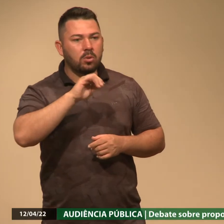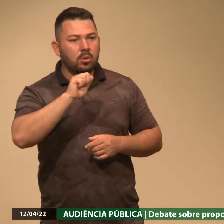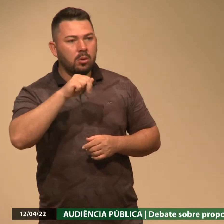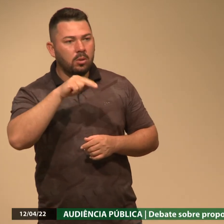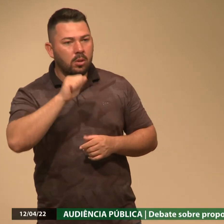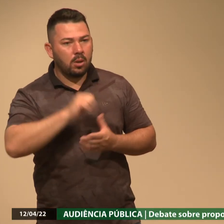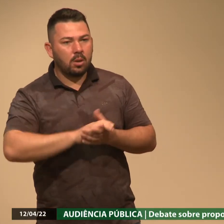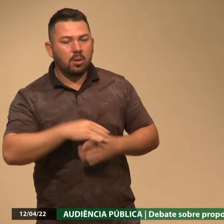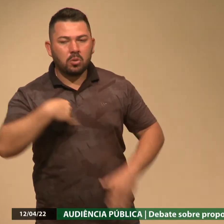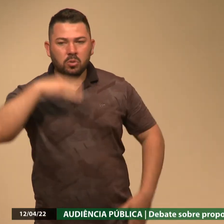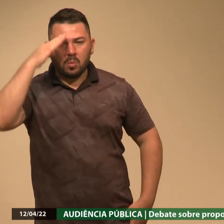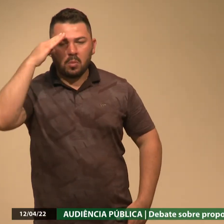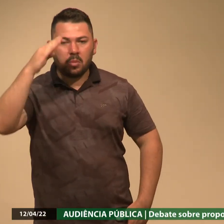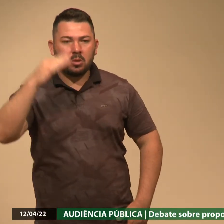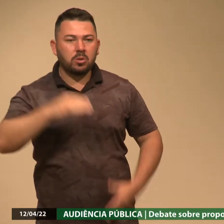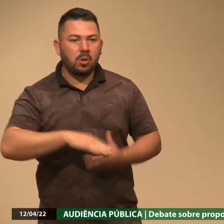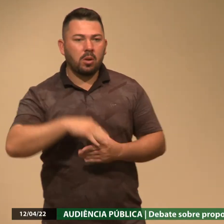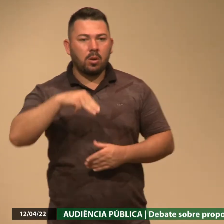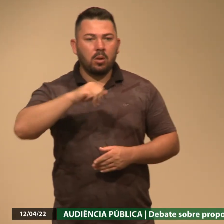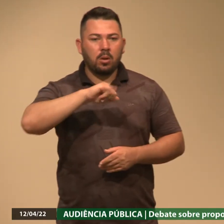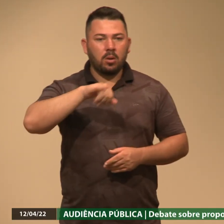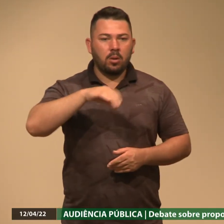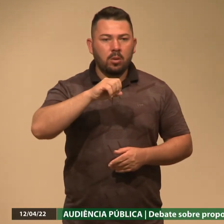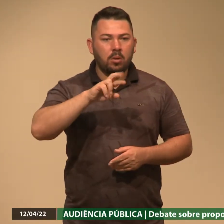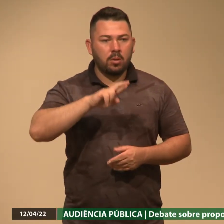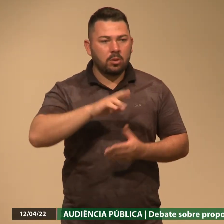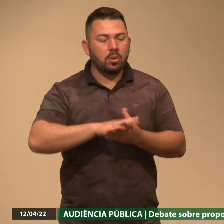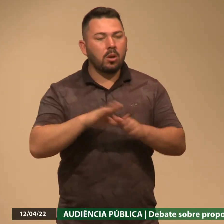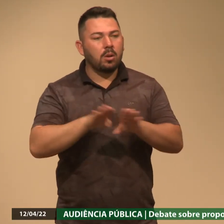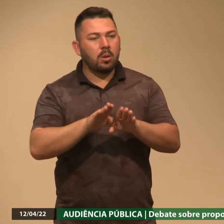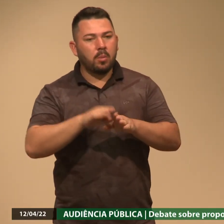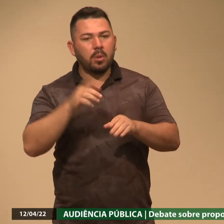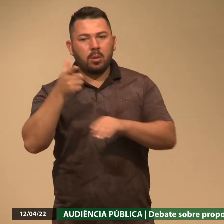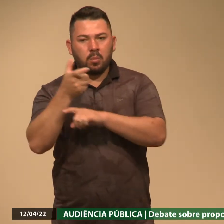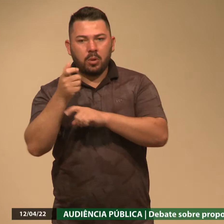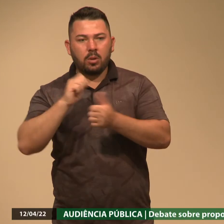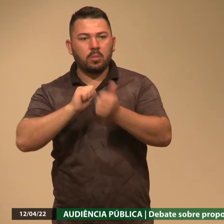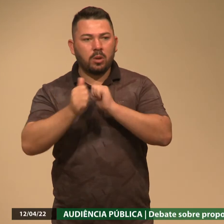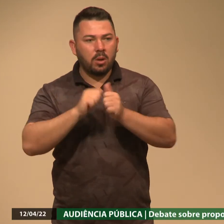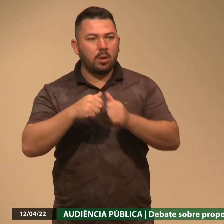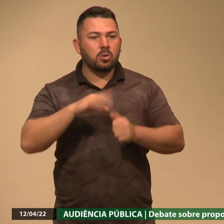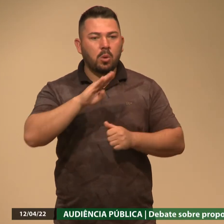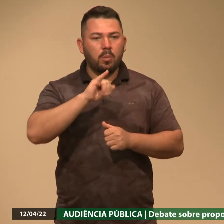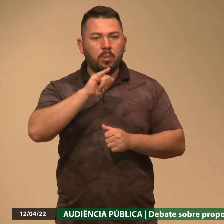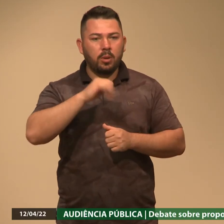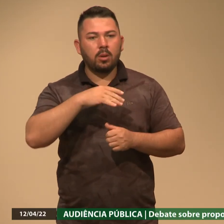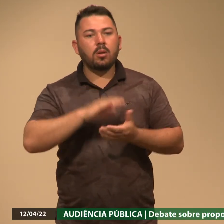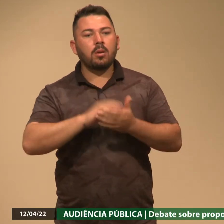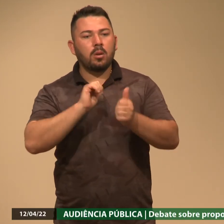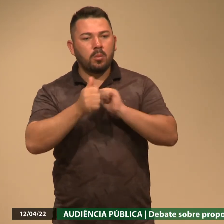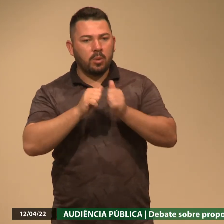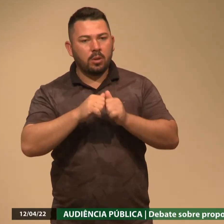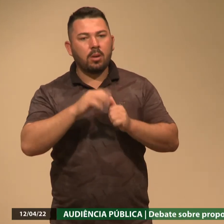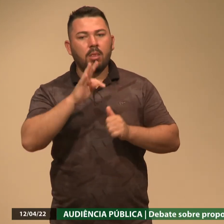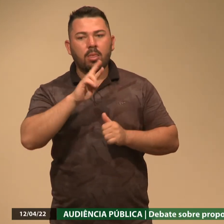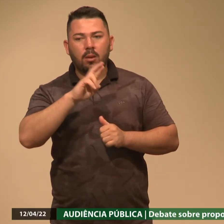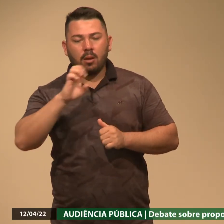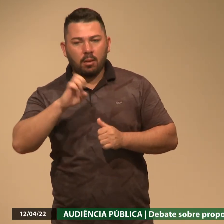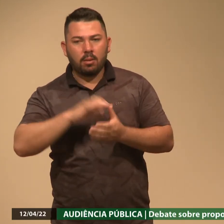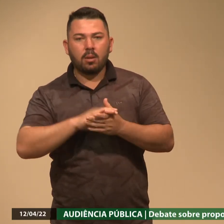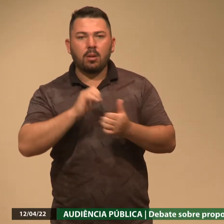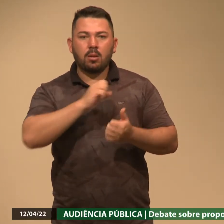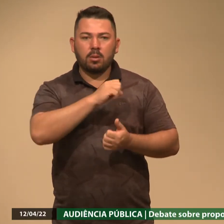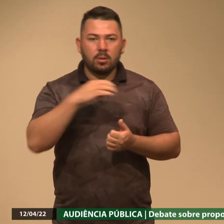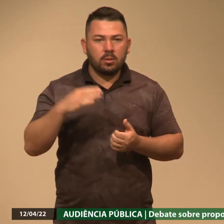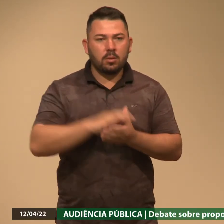o Major da Polícia Militar só também atirador esportiva sou bi campeã brasileira tetracampeã Catarinense